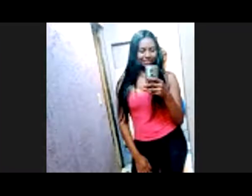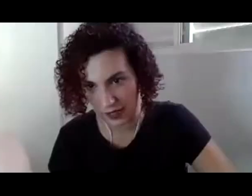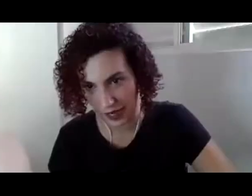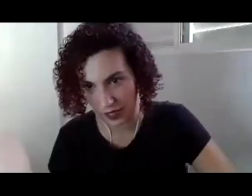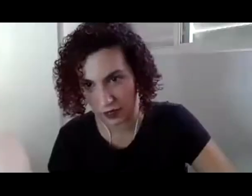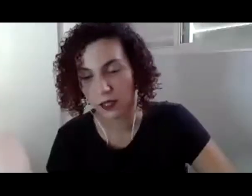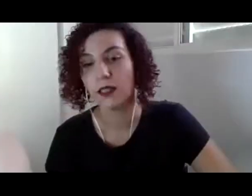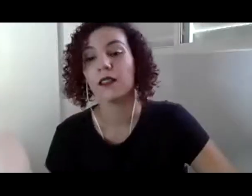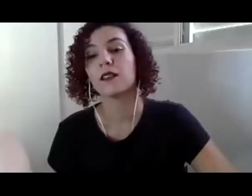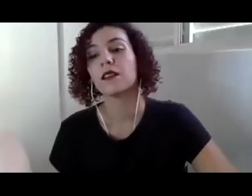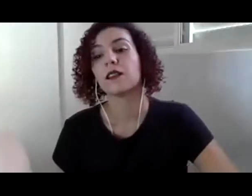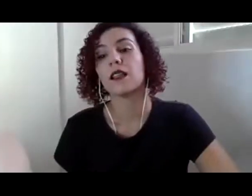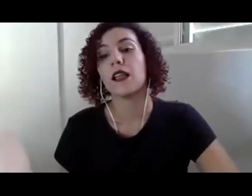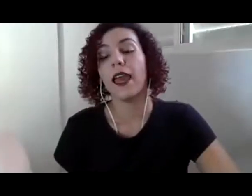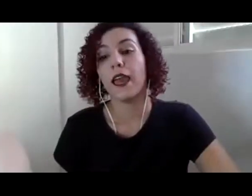Fabrícia, né?